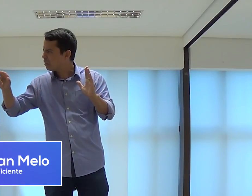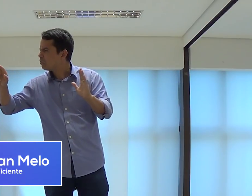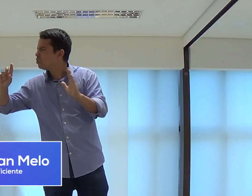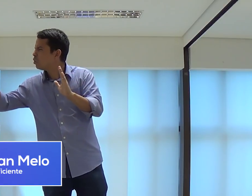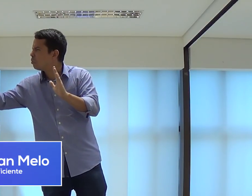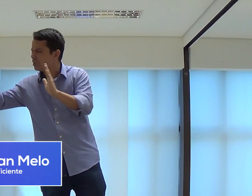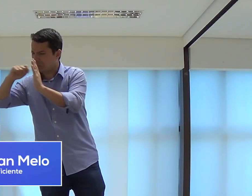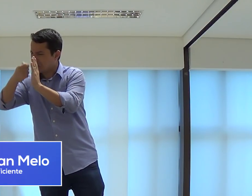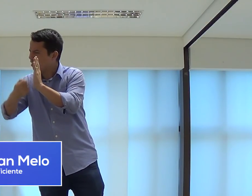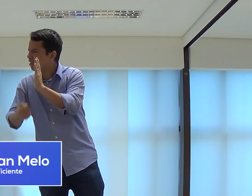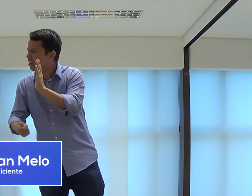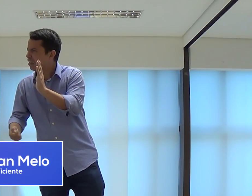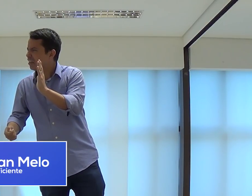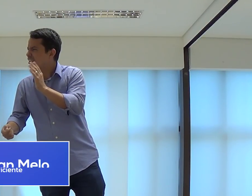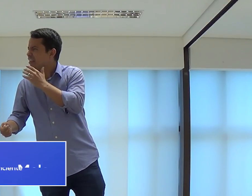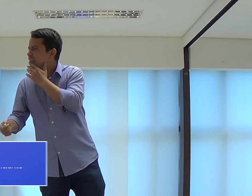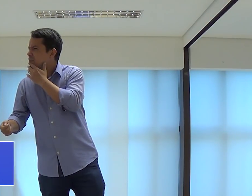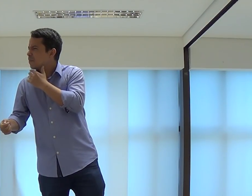Vocês lembram? Como é que é o nome disso aqui?